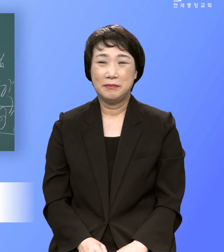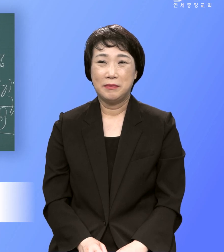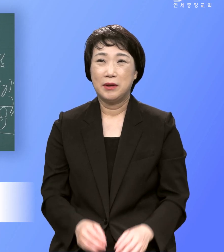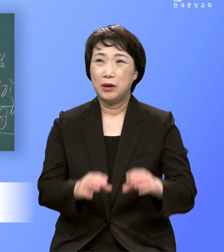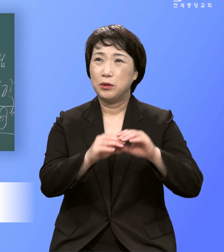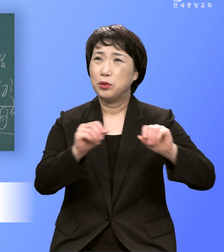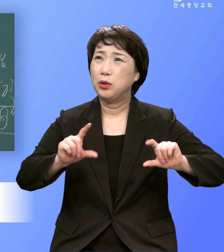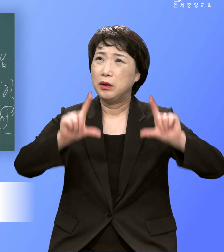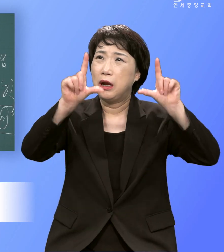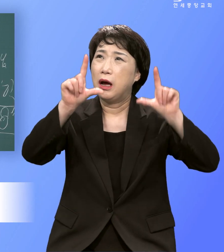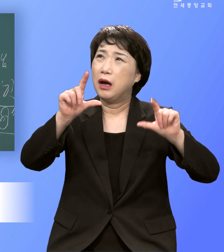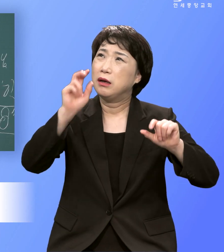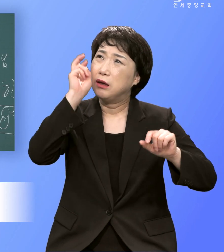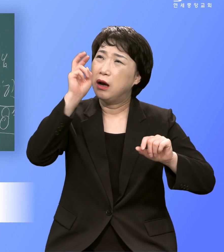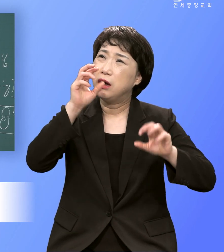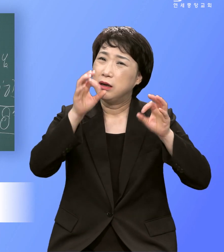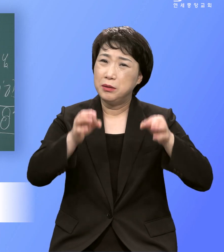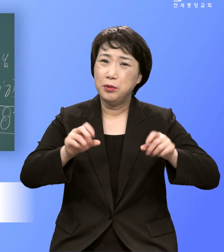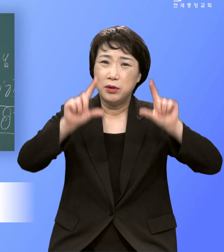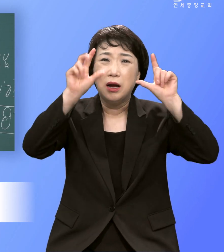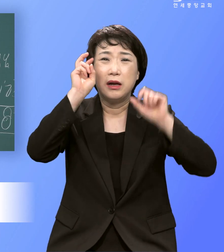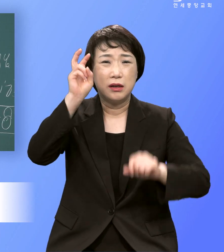토요일 날인가 금요일 날 신방 갔다